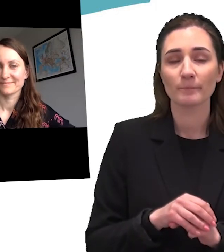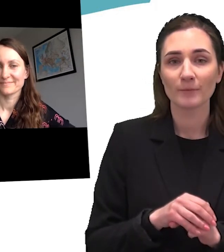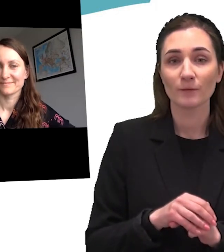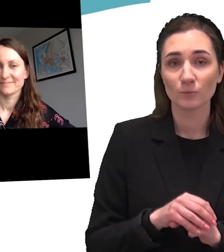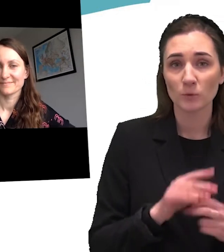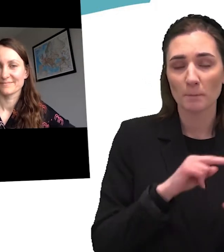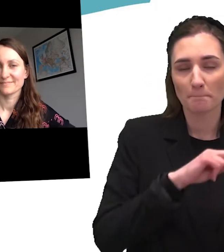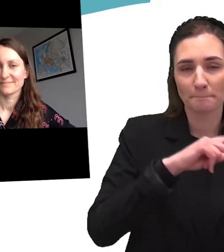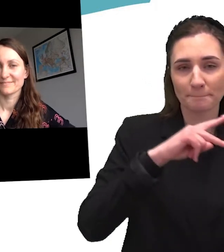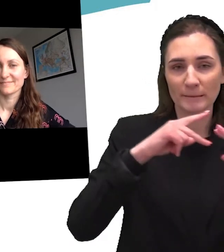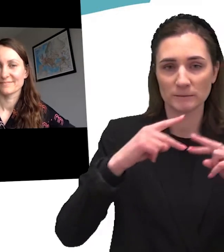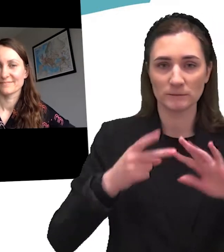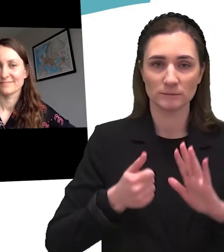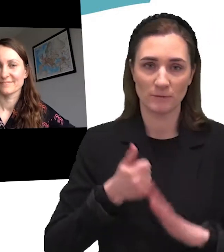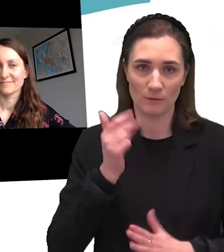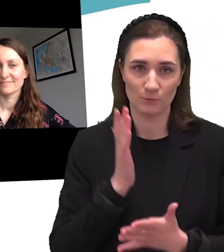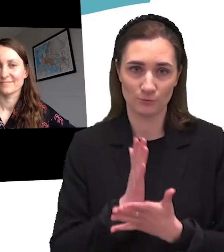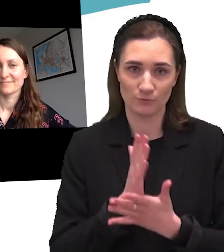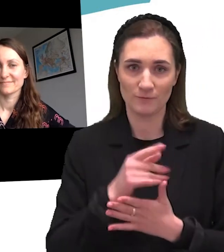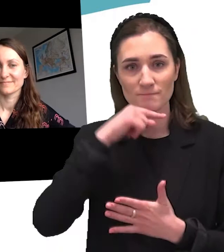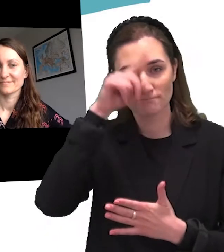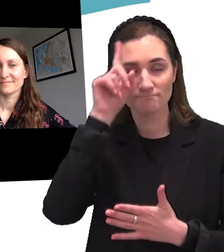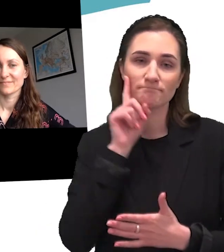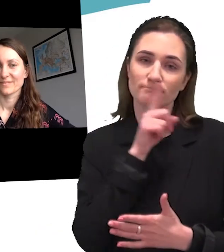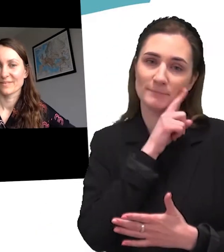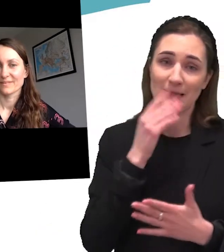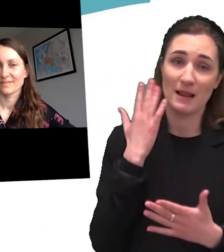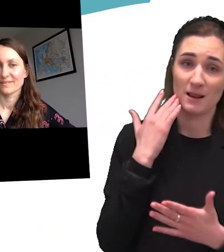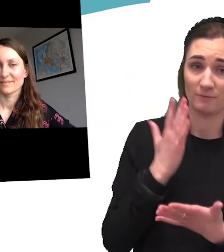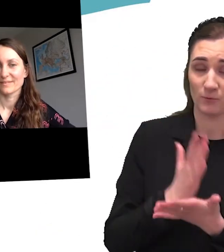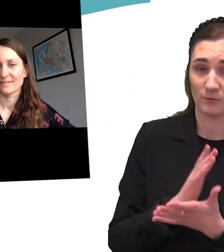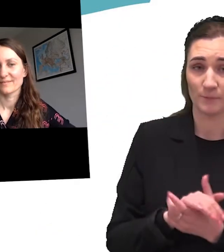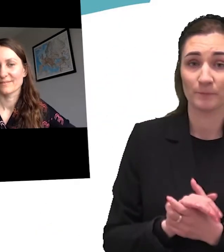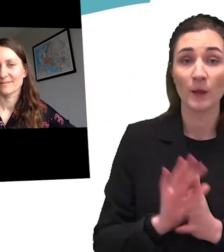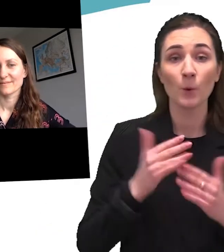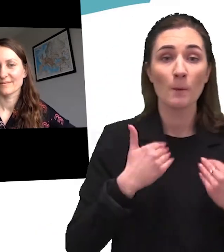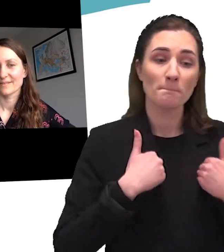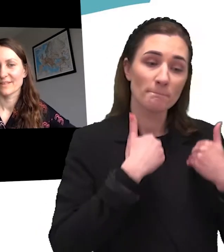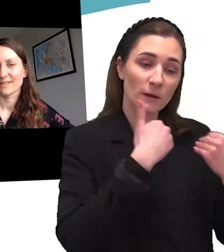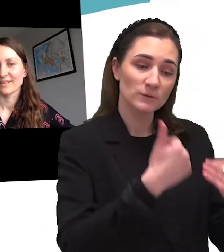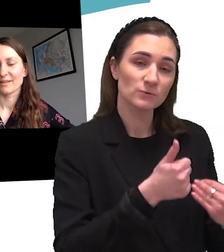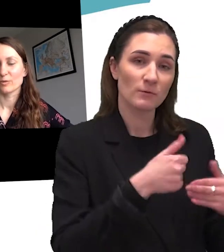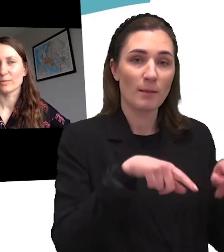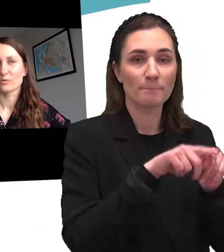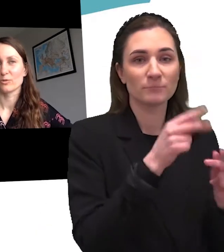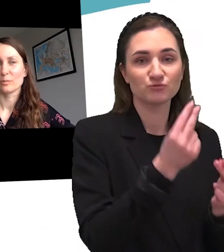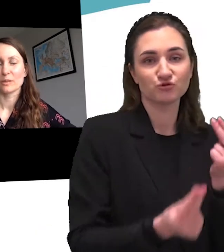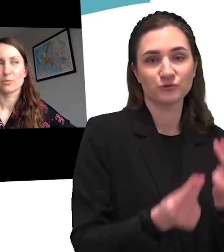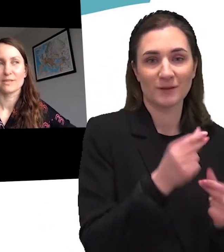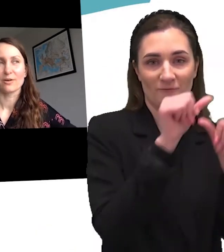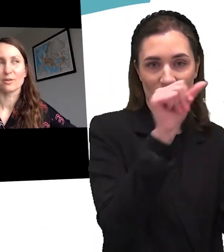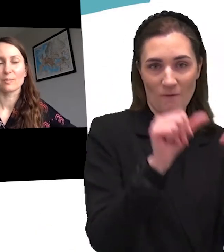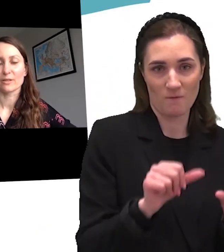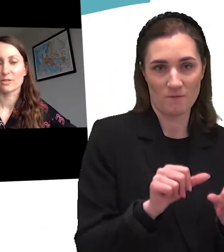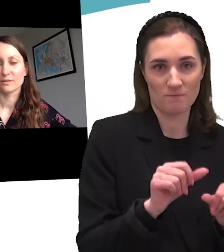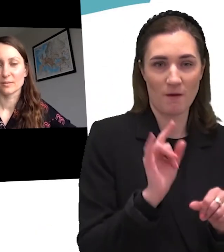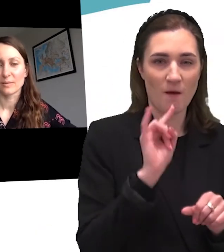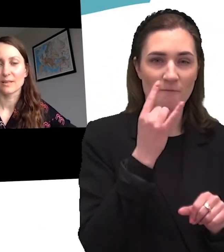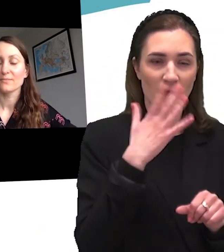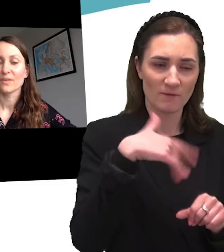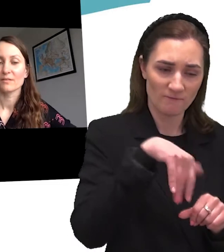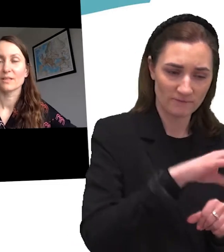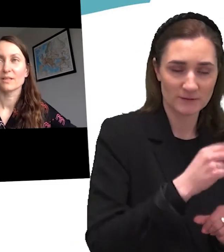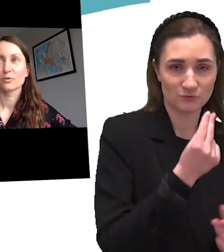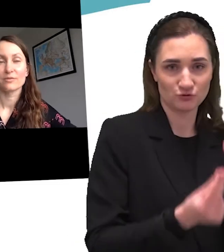Ir tada visai tas kitas yra pokytis. Ir tevam iš tikrųjų daug lengviau. Ir jeigu pasiūlom, kaip jūs sakot, per